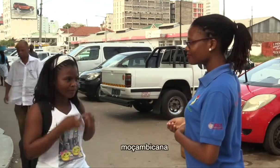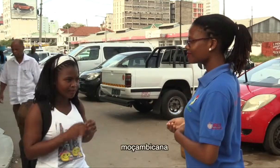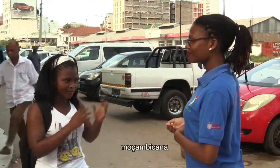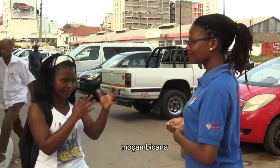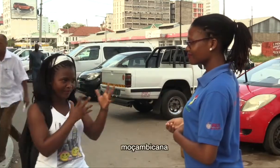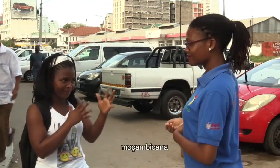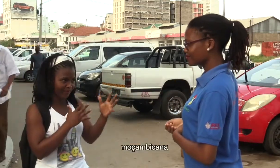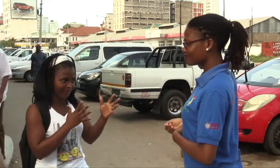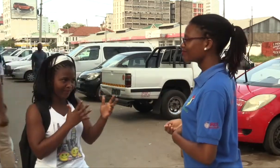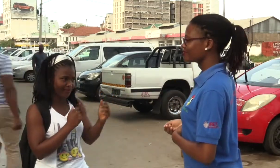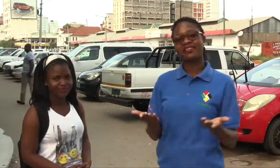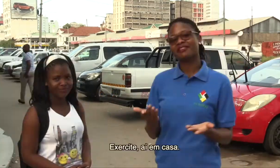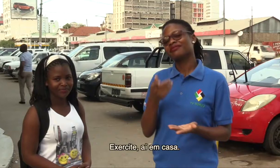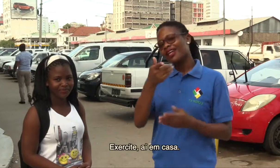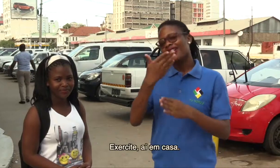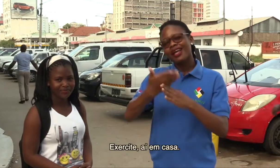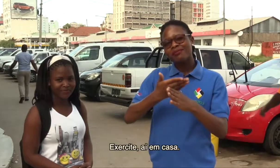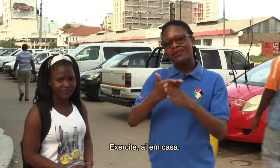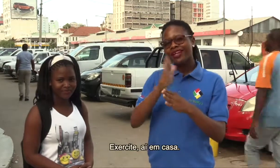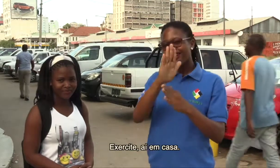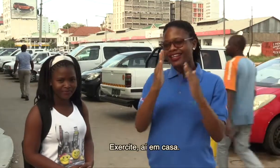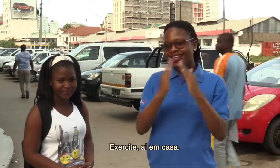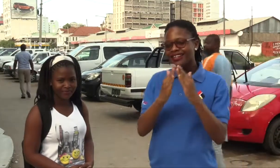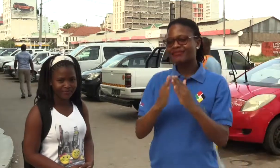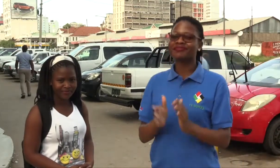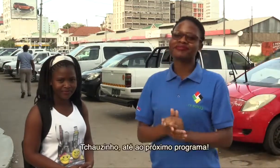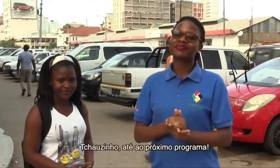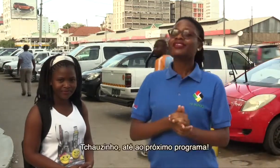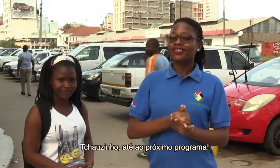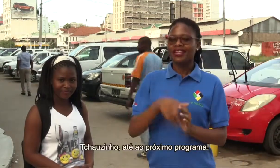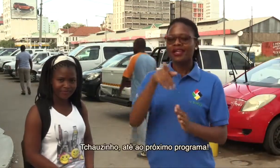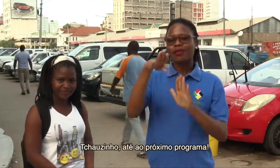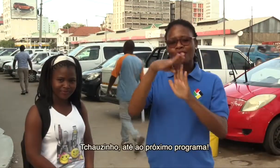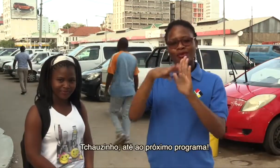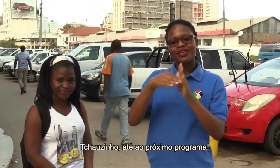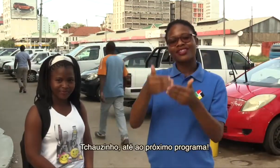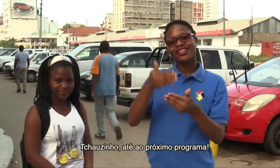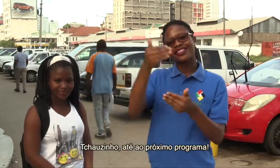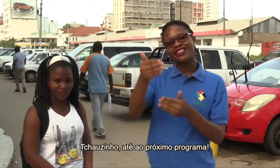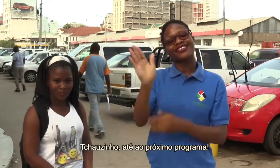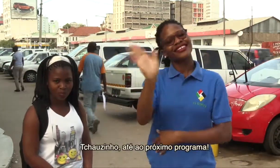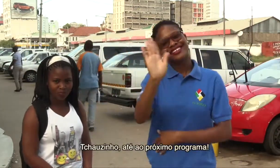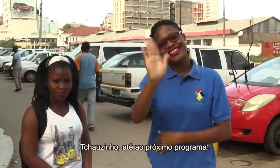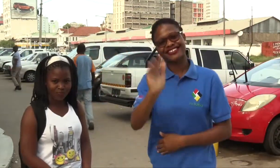moçambicana. Exercite aí em casa. Tchauzinho. Até o próximo programa.